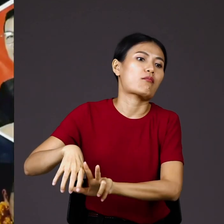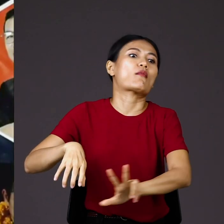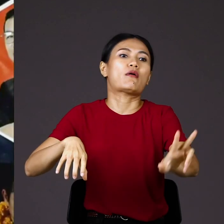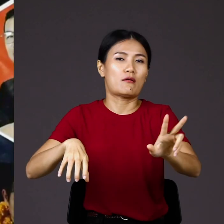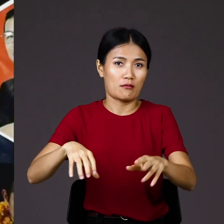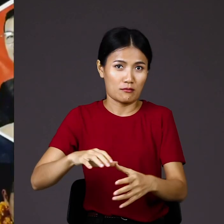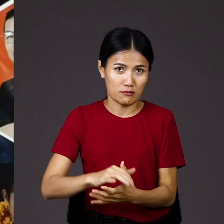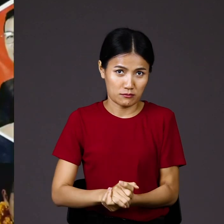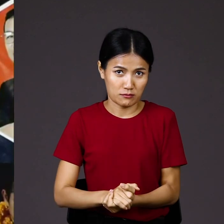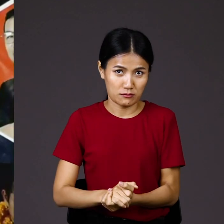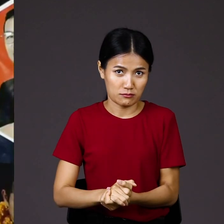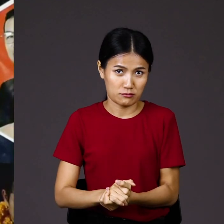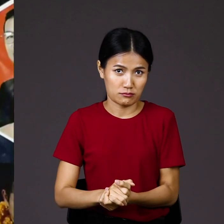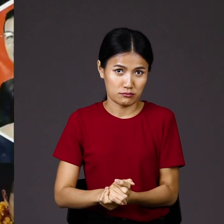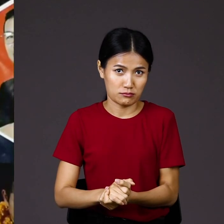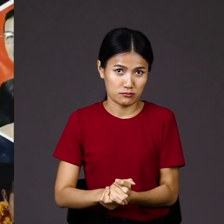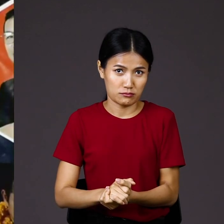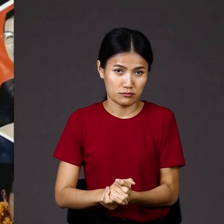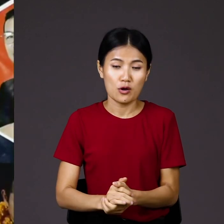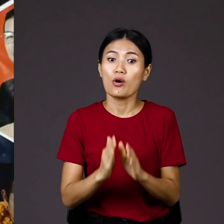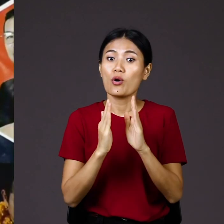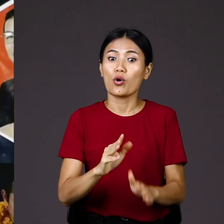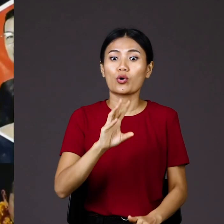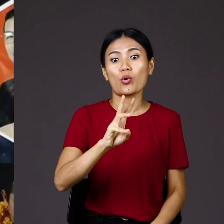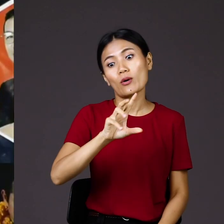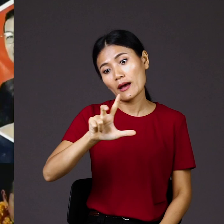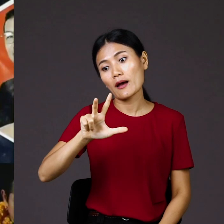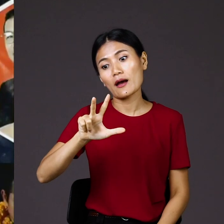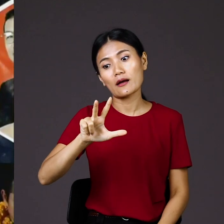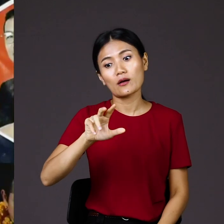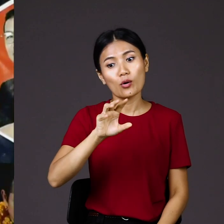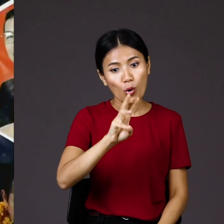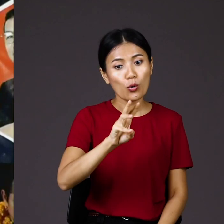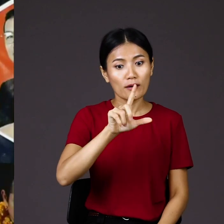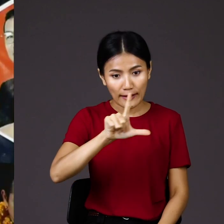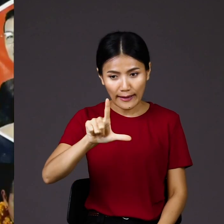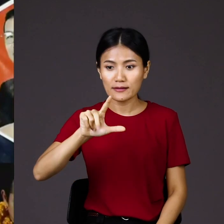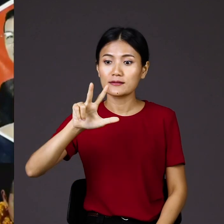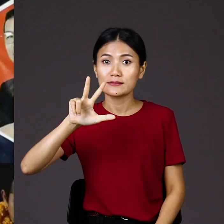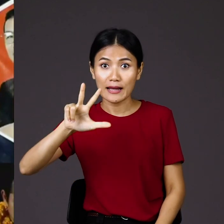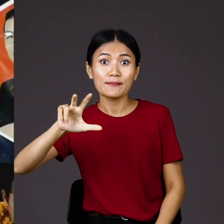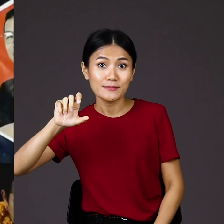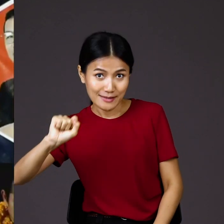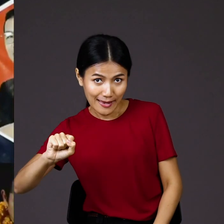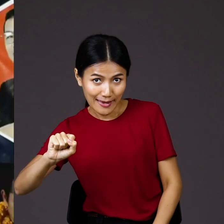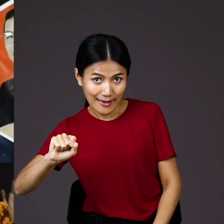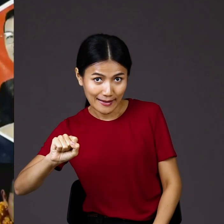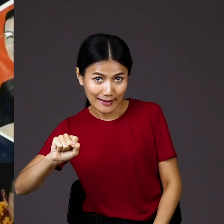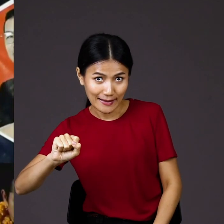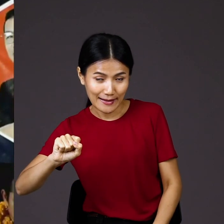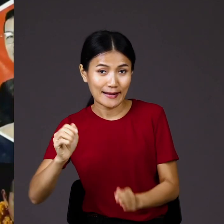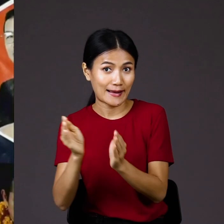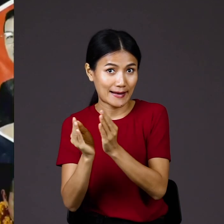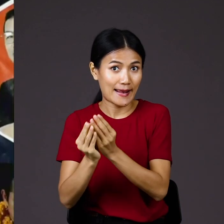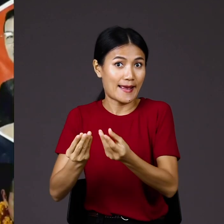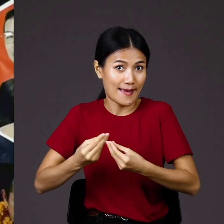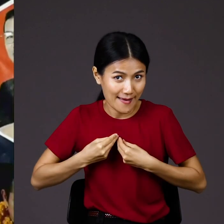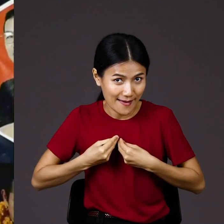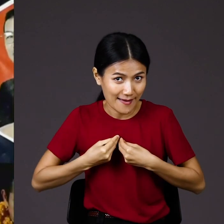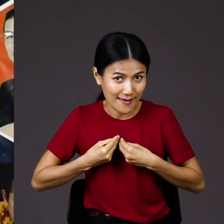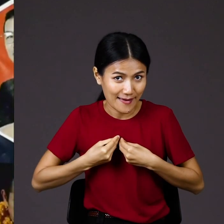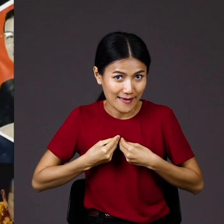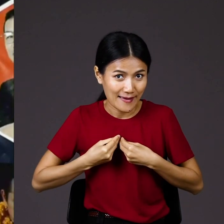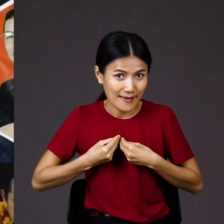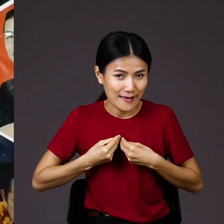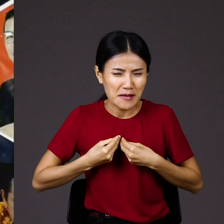พี่น้องครับ6ล้าน3แสนเสียงที่พี่น้องออกไปใช้สิทธิ์ใช้เสียงเลือกเรา